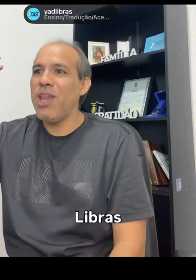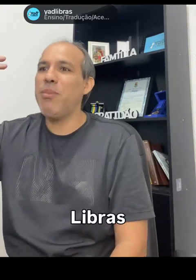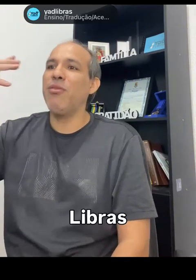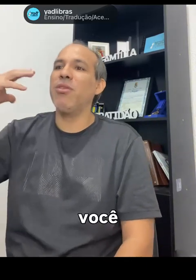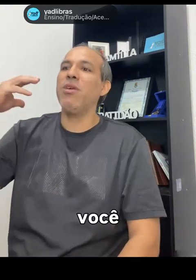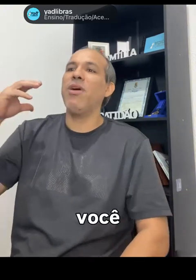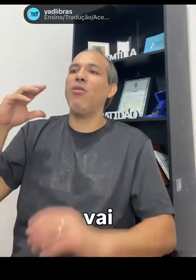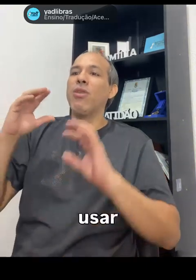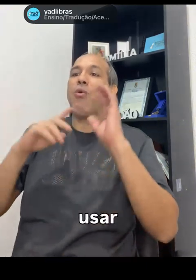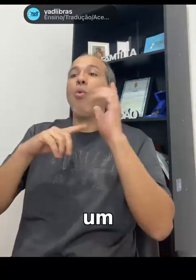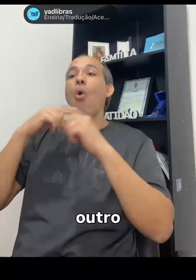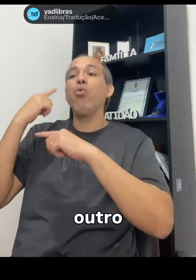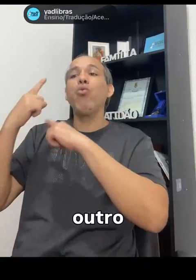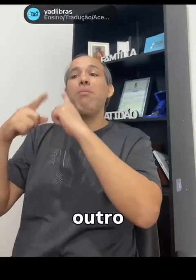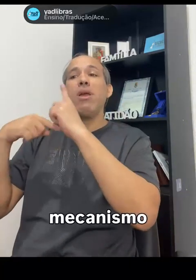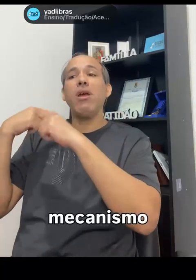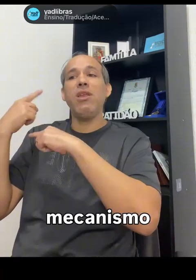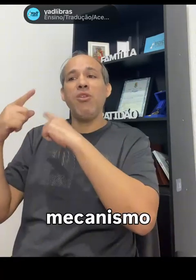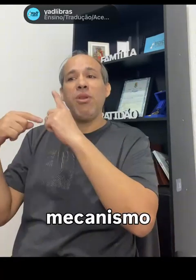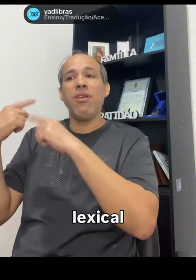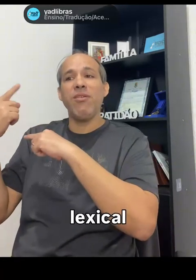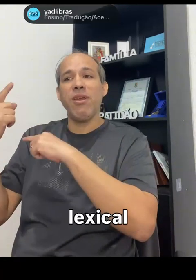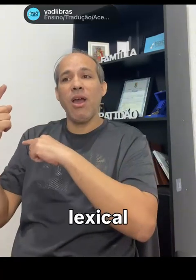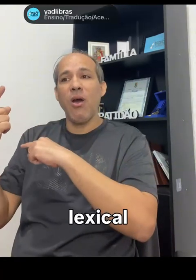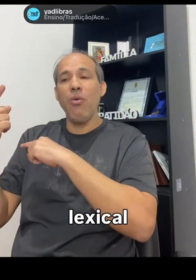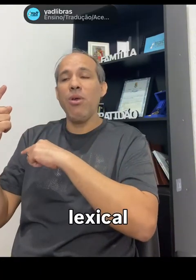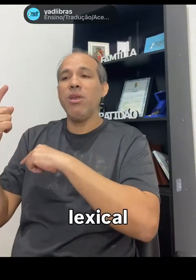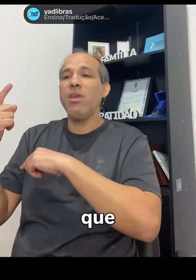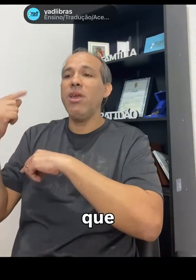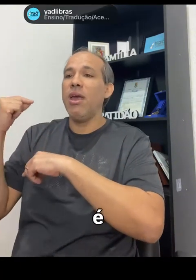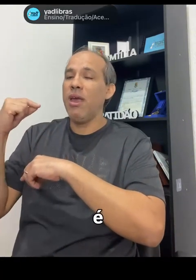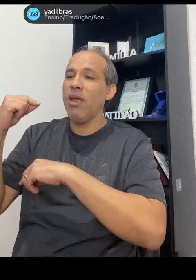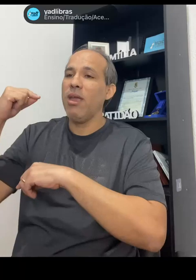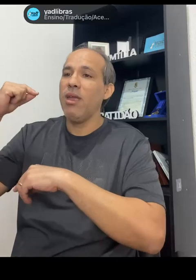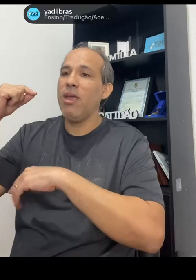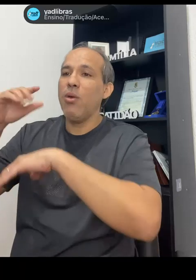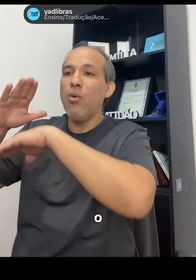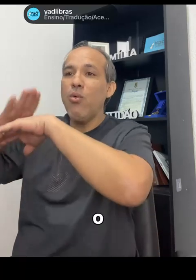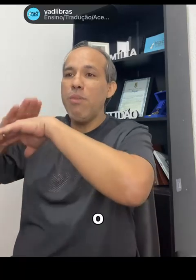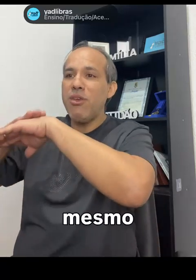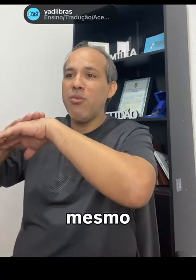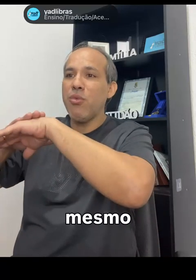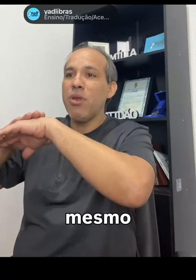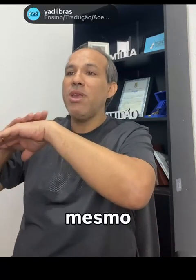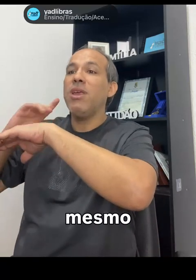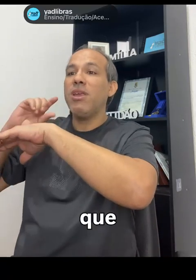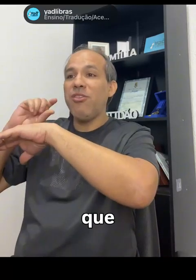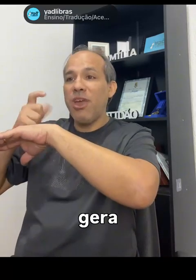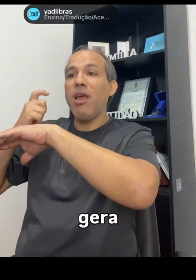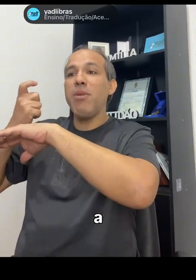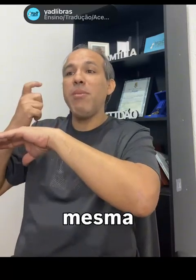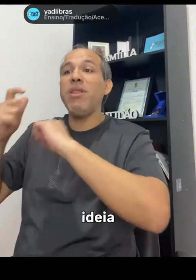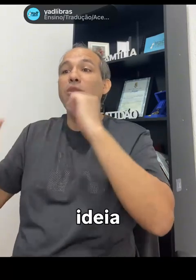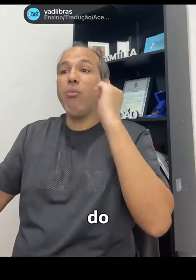Libras você vai usar um outro mecanismo lexical que é o mesmo, que gera a mesma ideia do